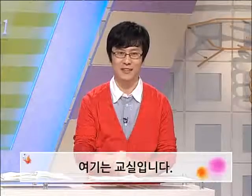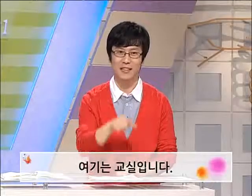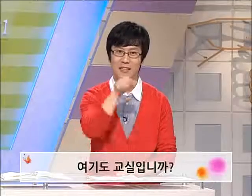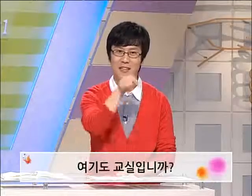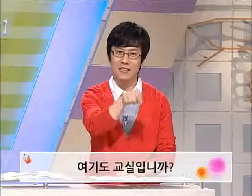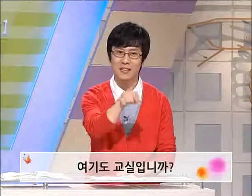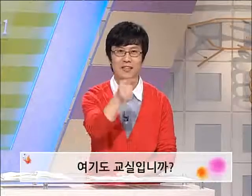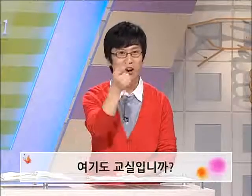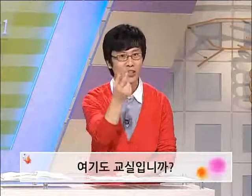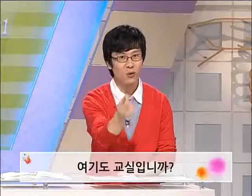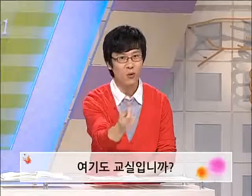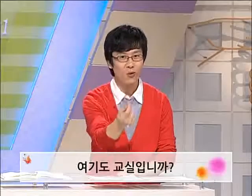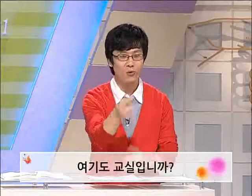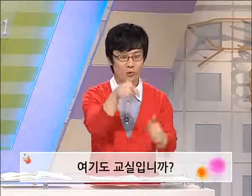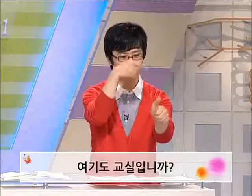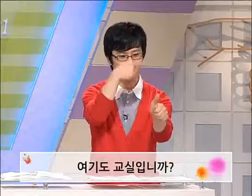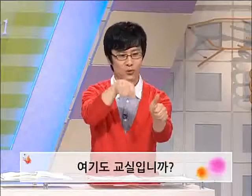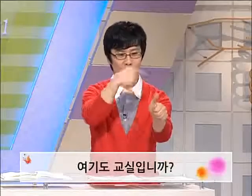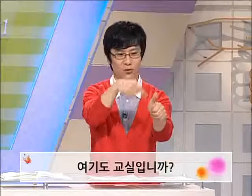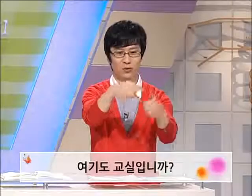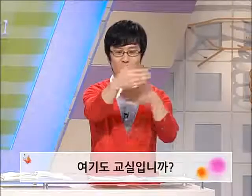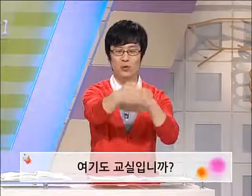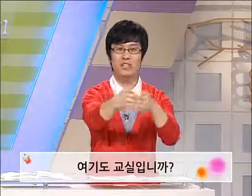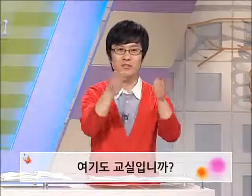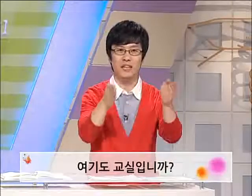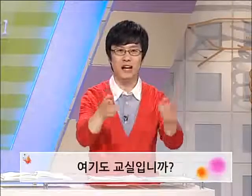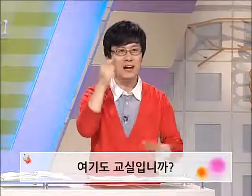여기도 교실입니까?